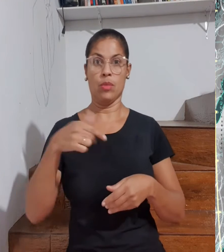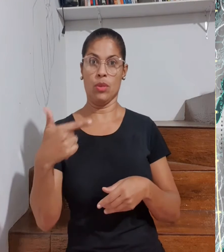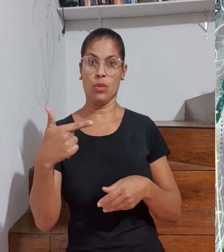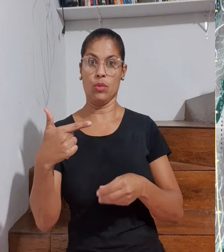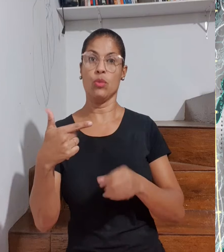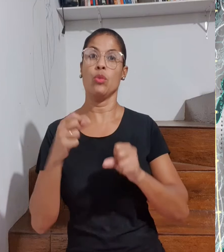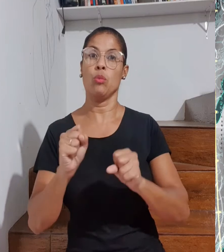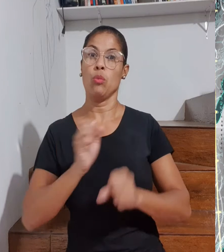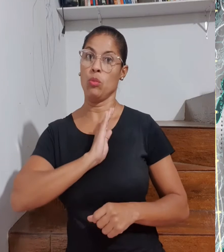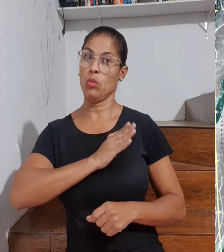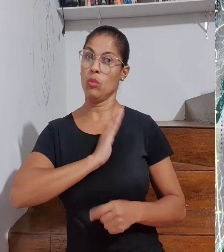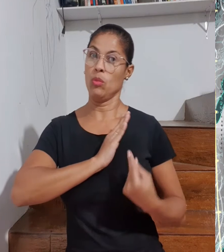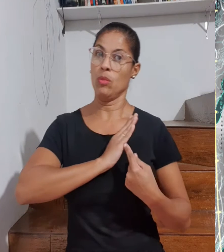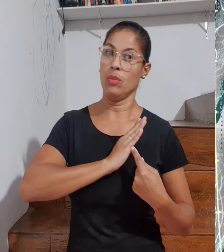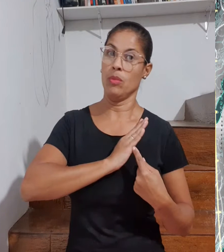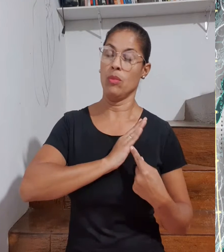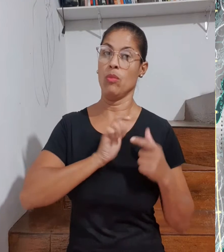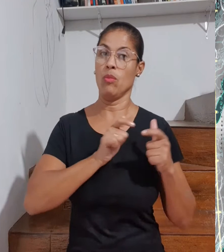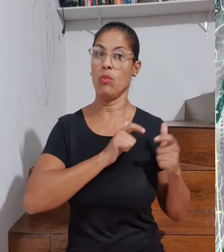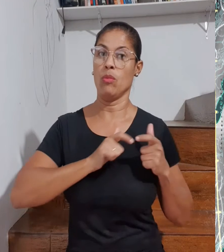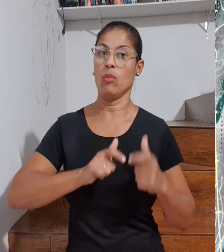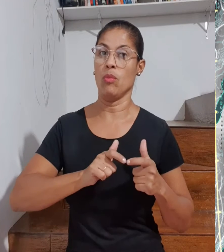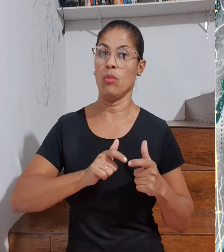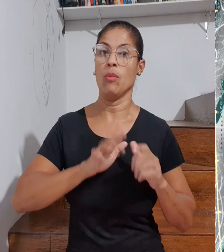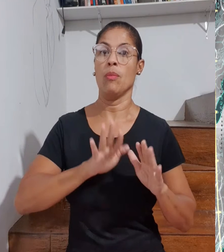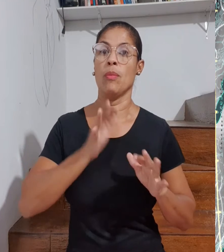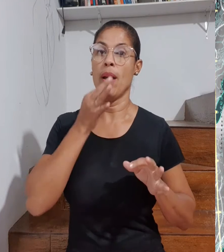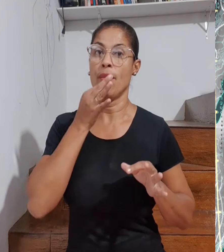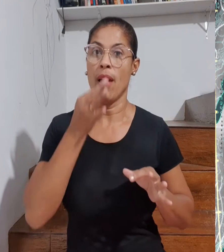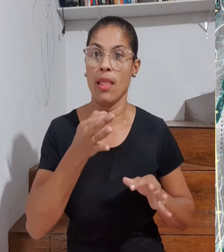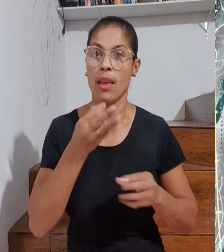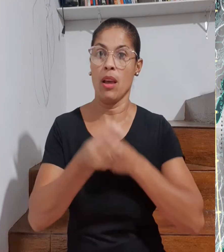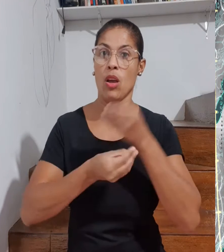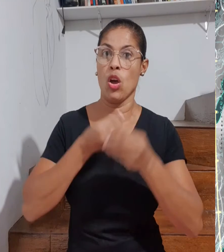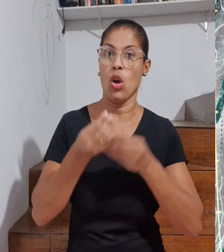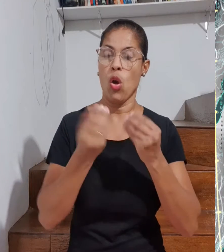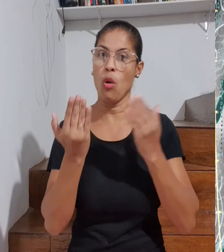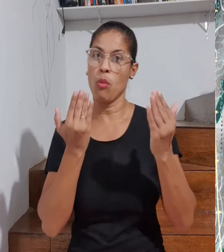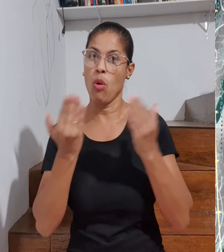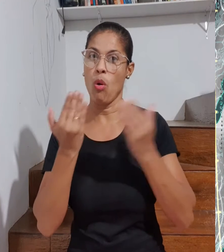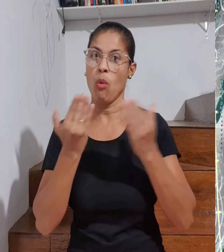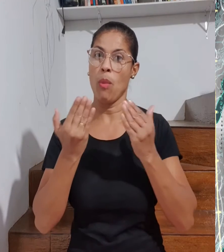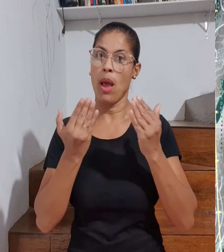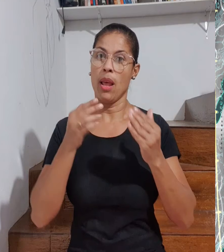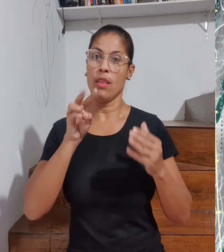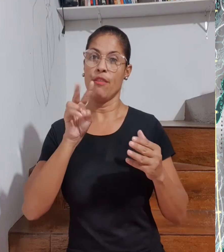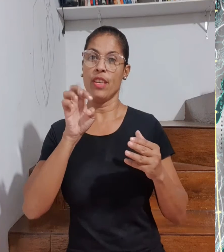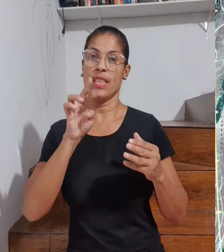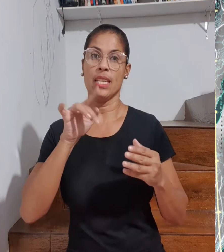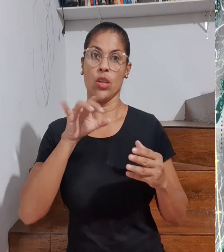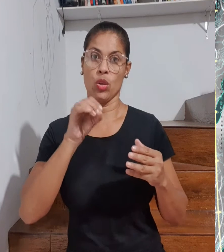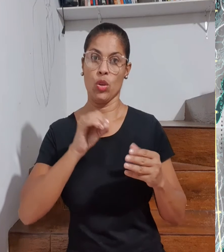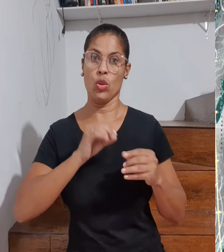M2 podem ser cardíacos, uma localização mais pronunciada nos átrios quando comparada com o